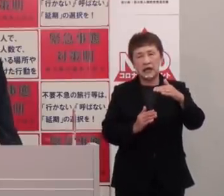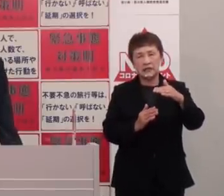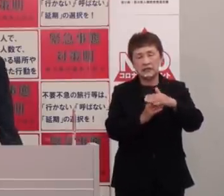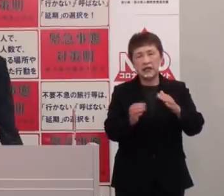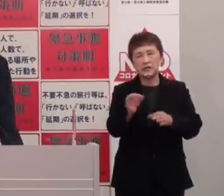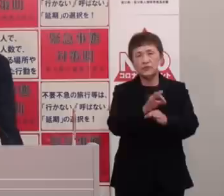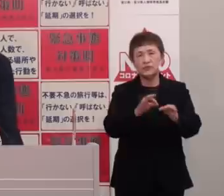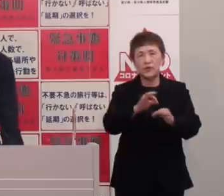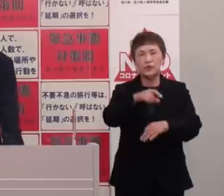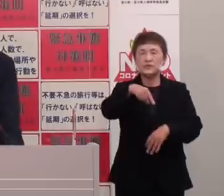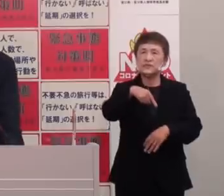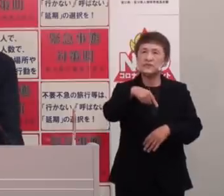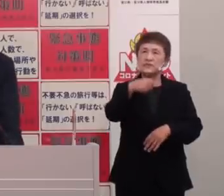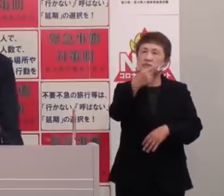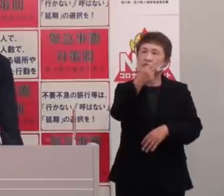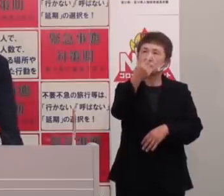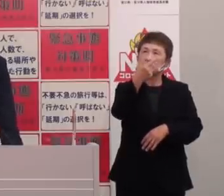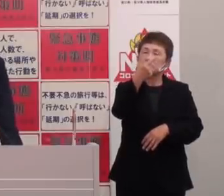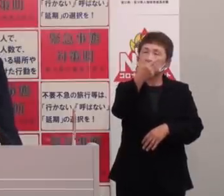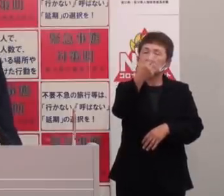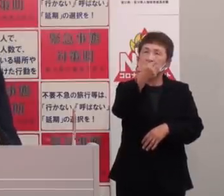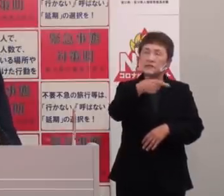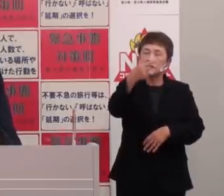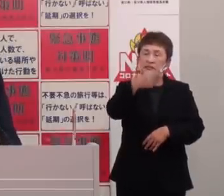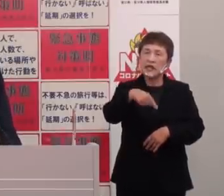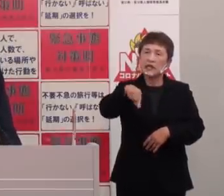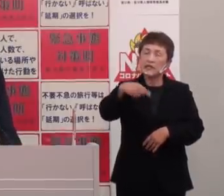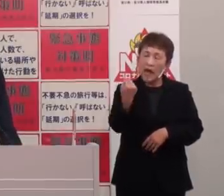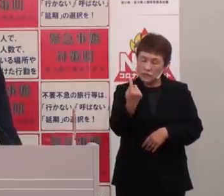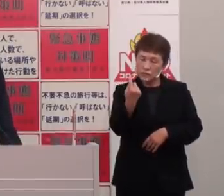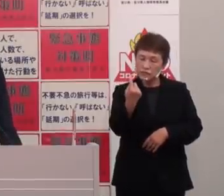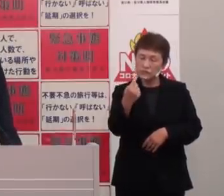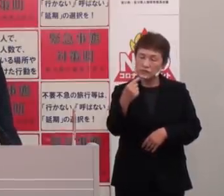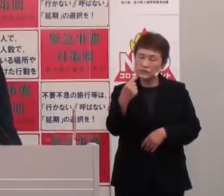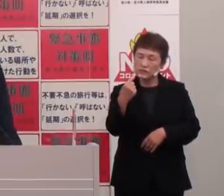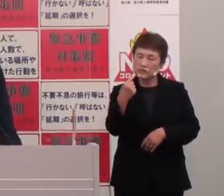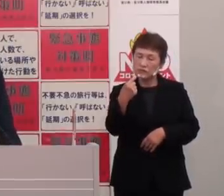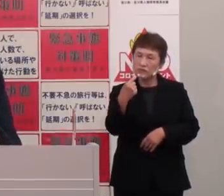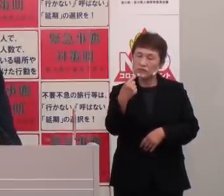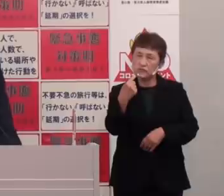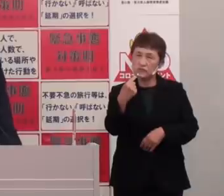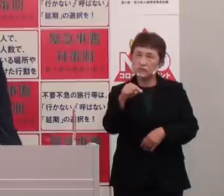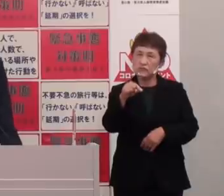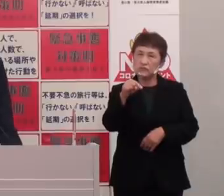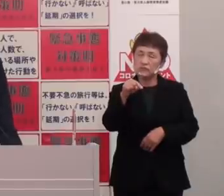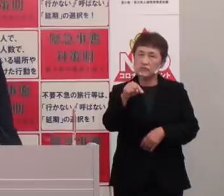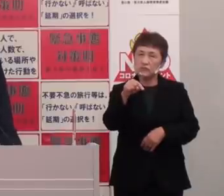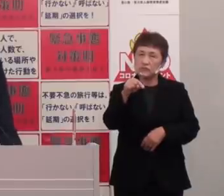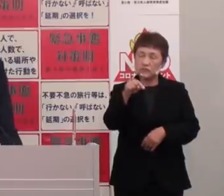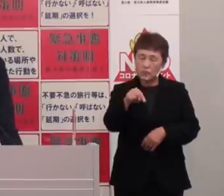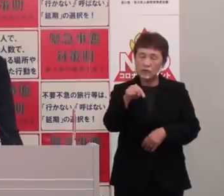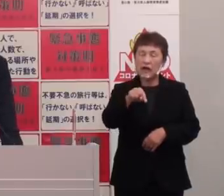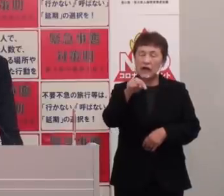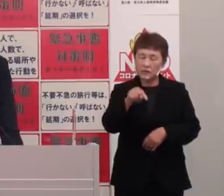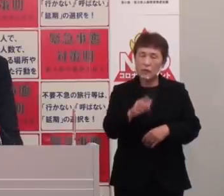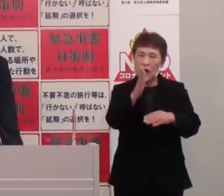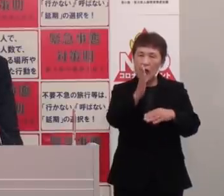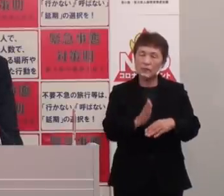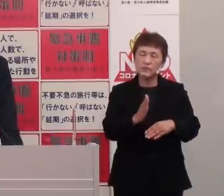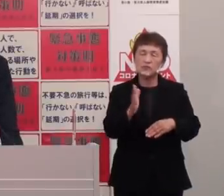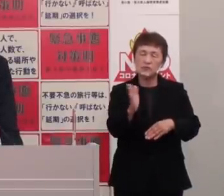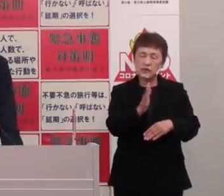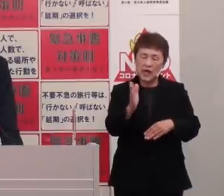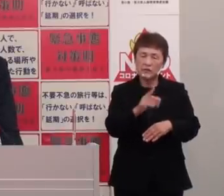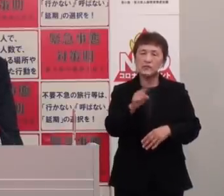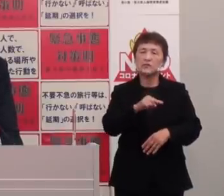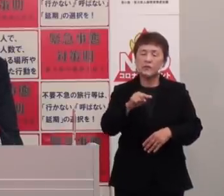1100というような仮定の計算になっていけば、まあ、約半分近くの方がですね、その時